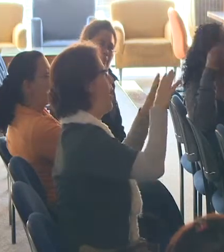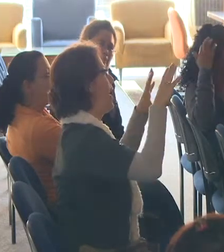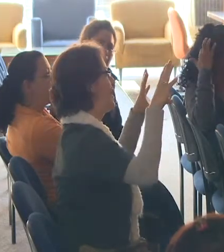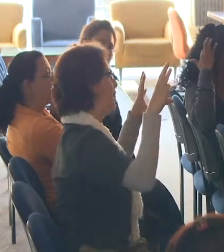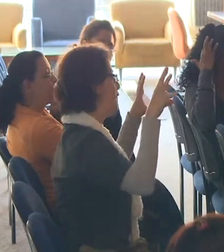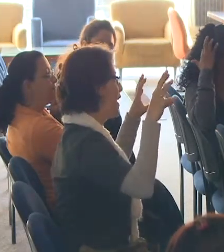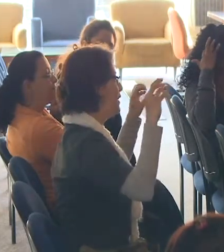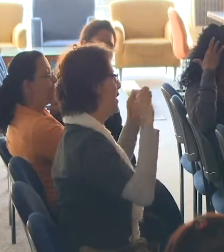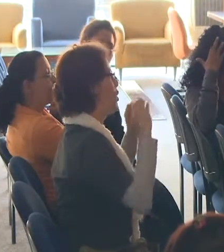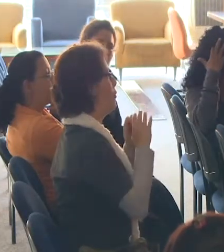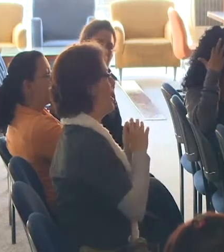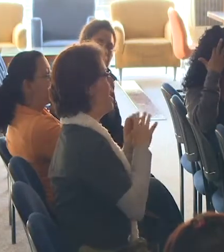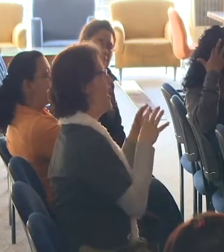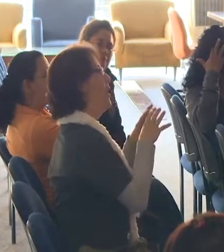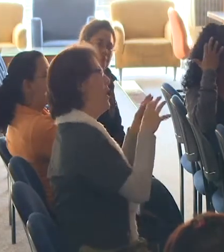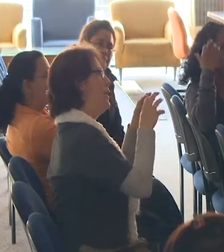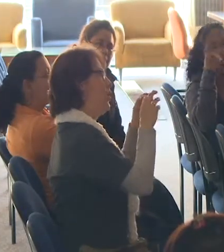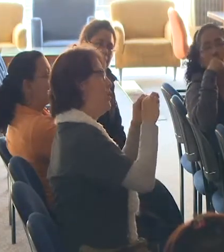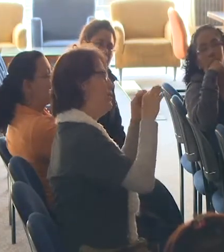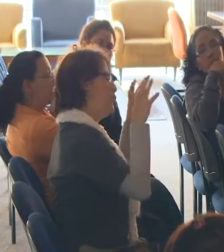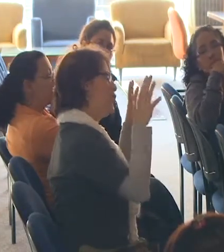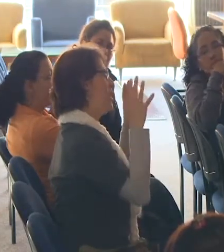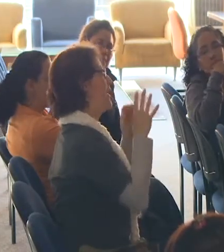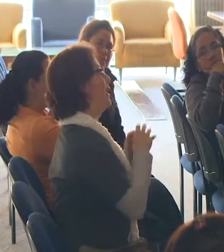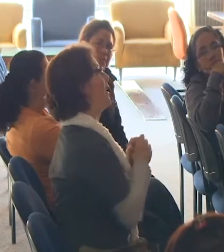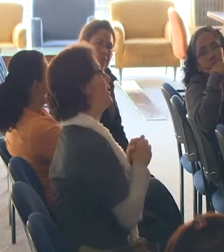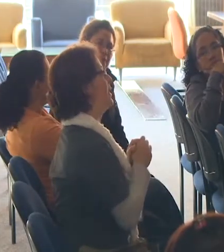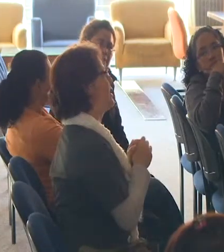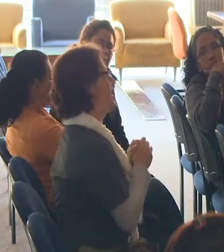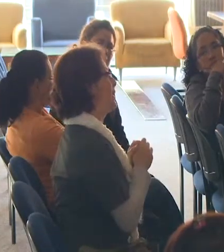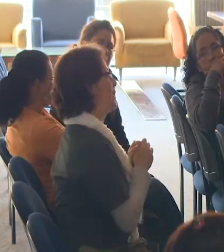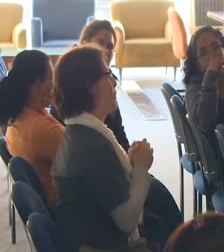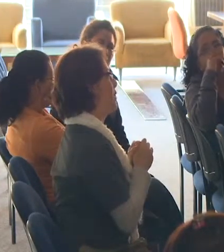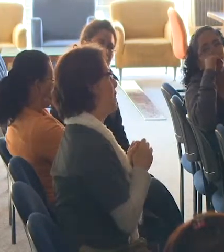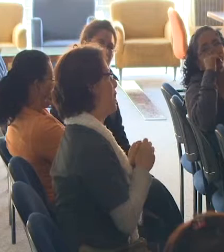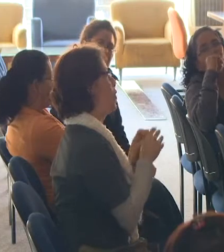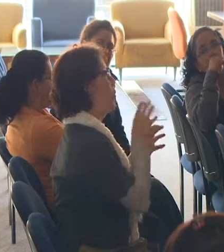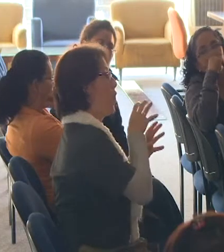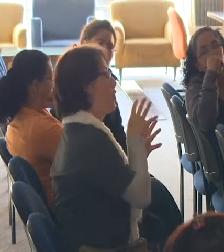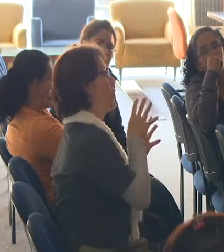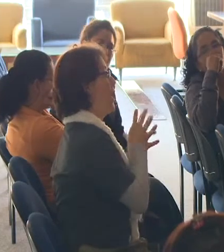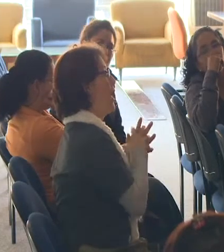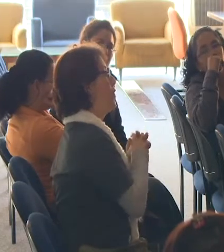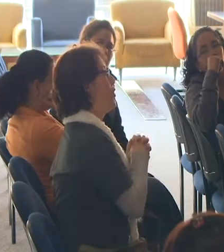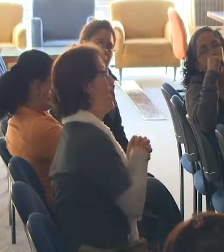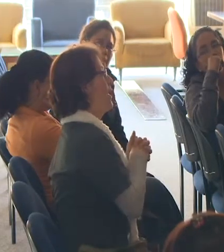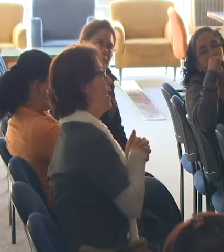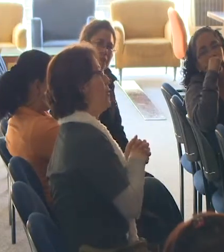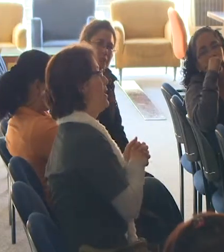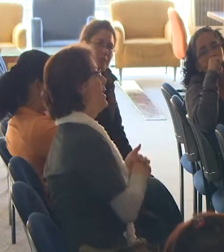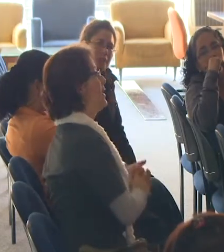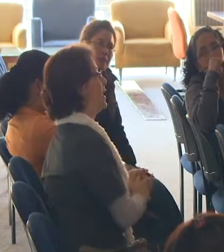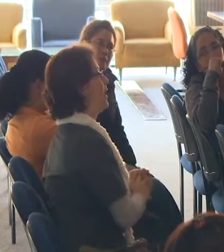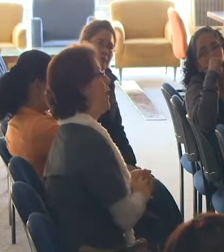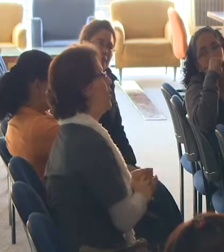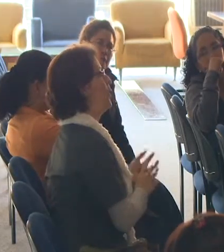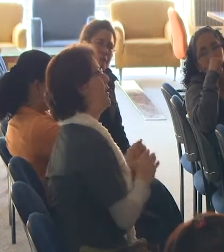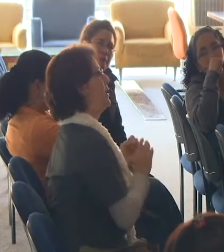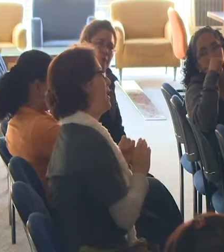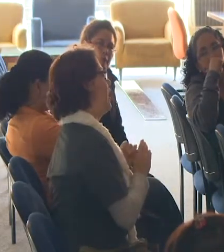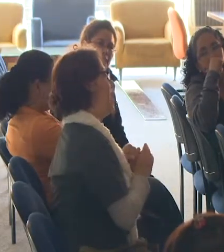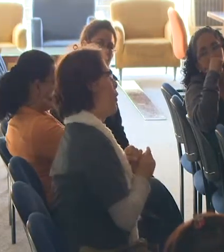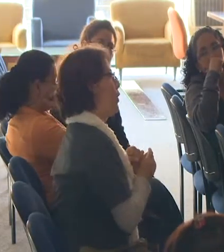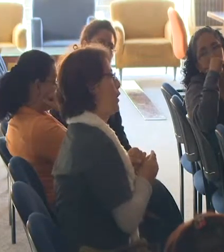vocabulario y un lenguaje que sea fácil de comprender. Son muchas técnicas de esas que estamos enseñando, pero adicional a ellos, también se les